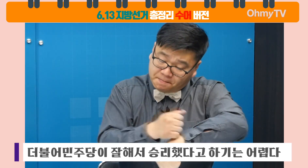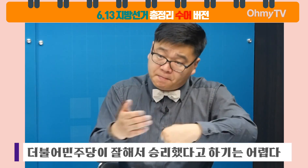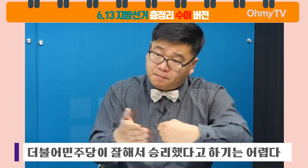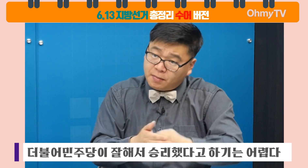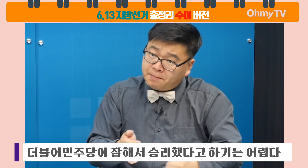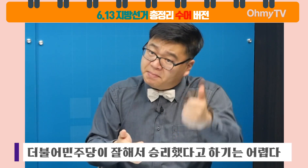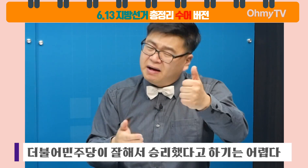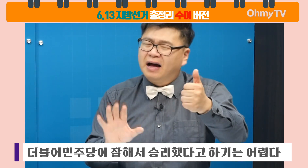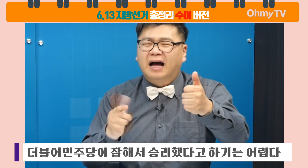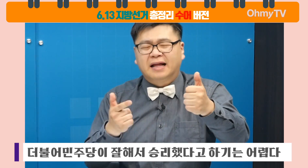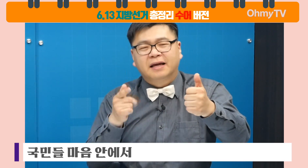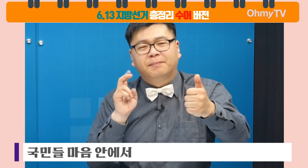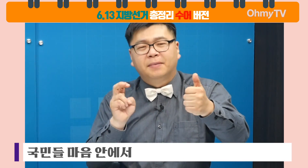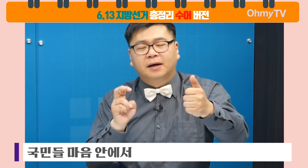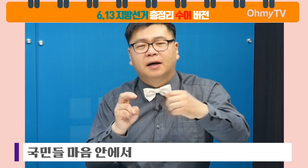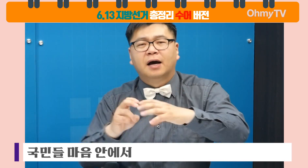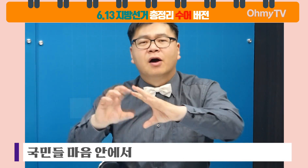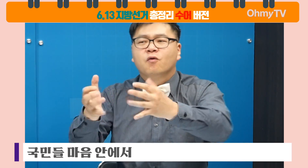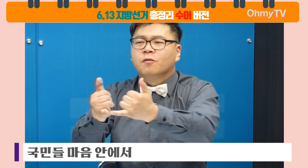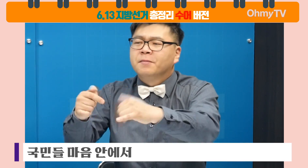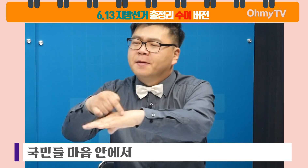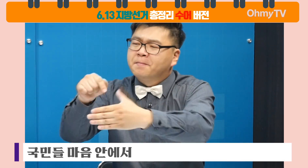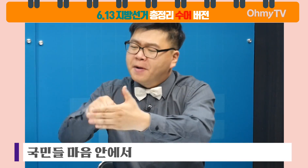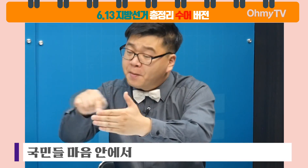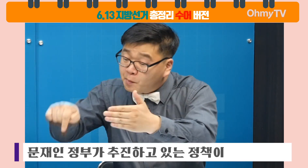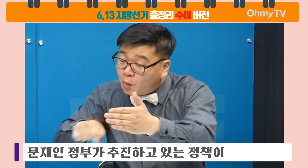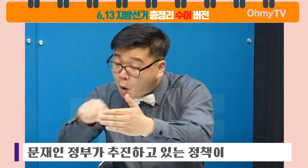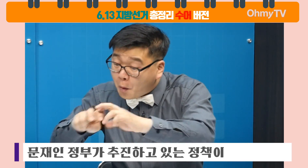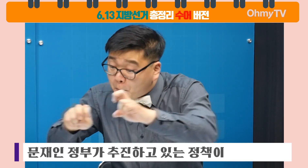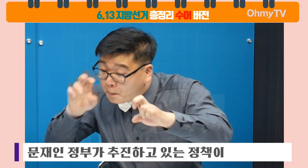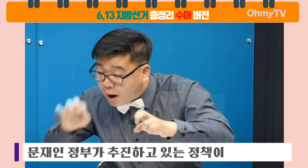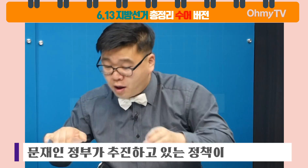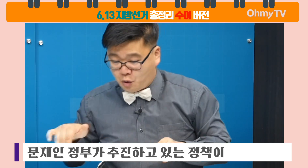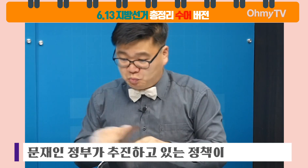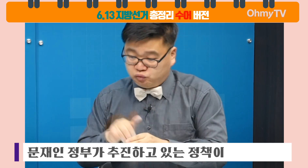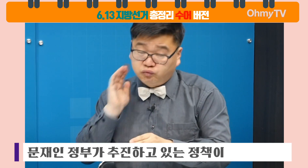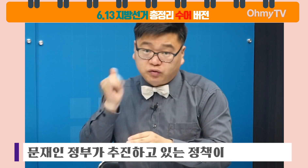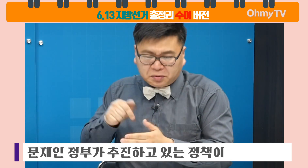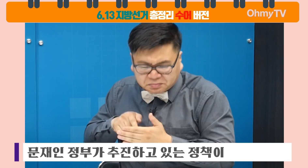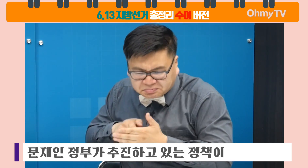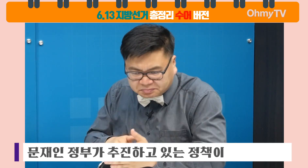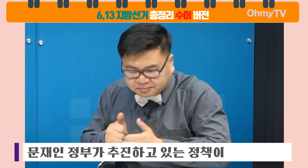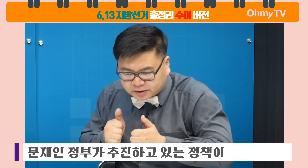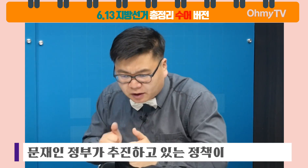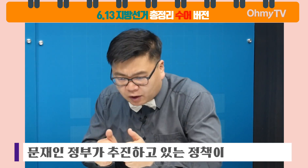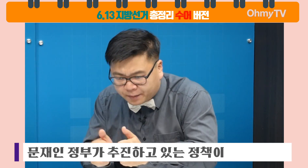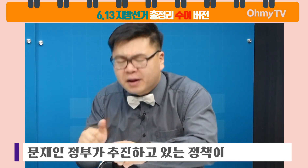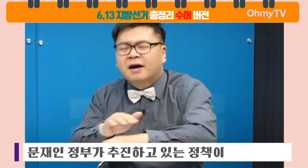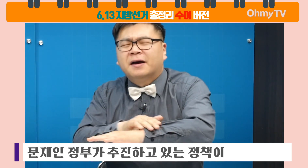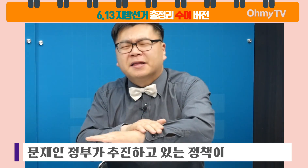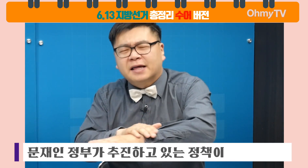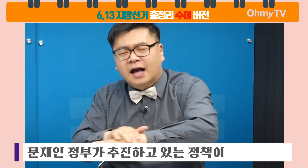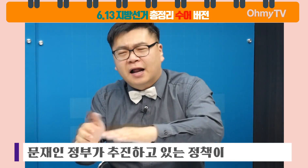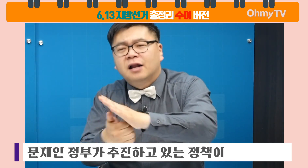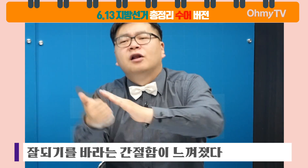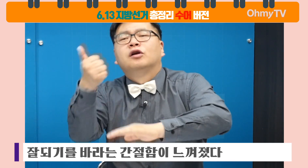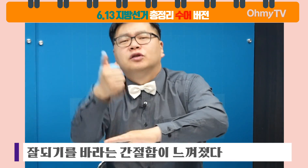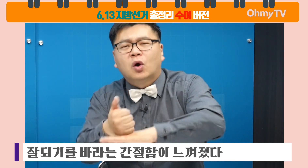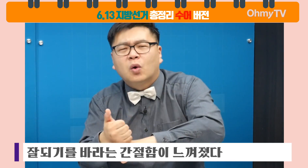수는 없겠다. 국민들의 마음 안에 있는 문재인 정부가 추진하고 있었던 상황들이 잘 됐으면 좋겠다라고 하는 그